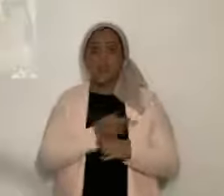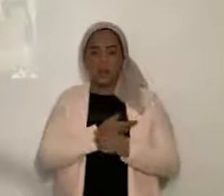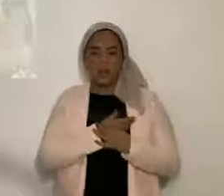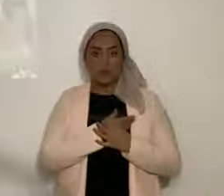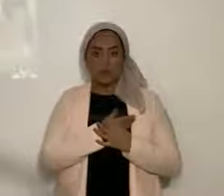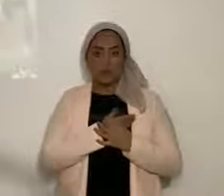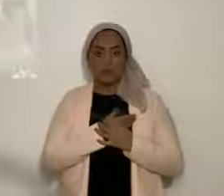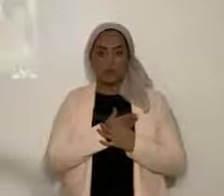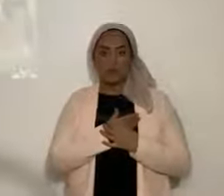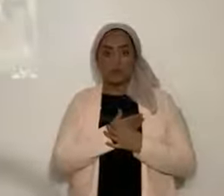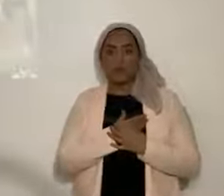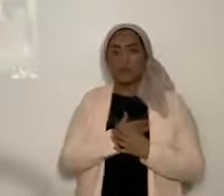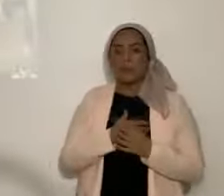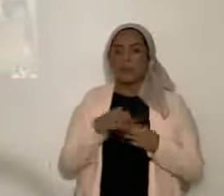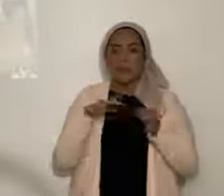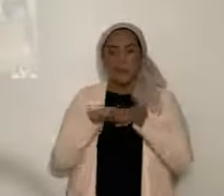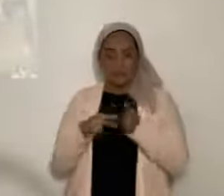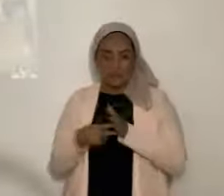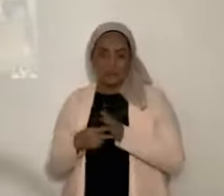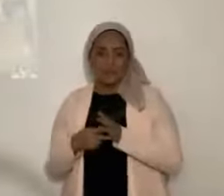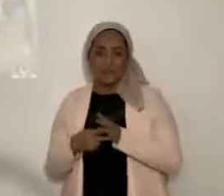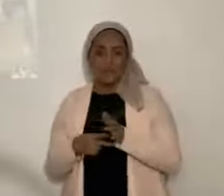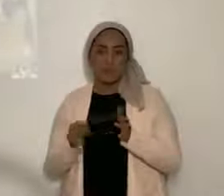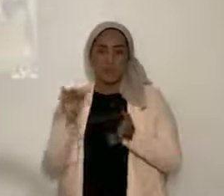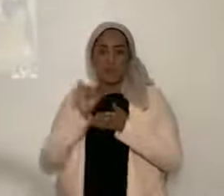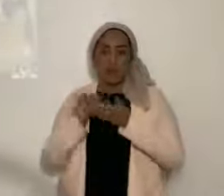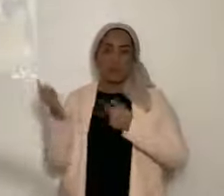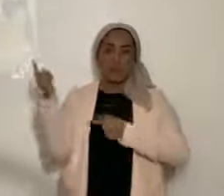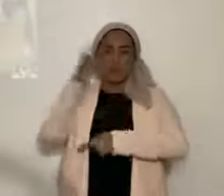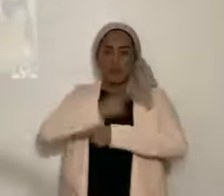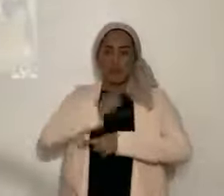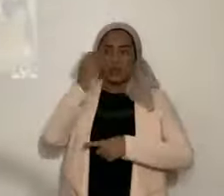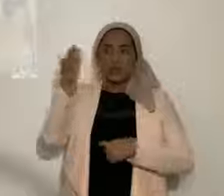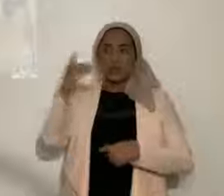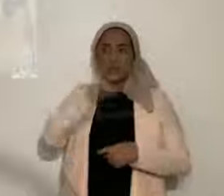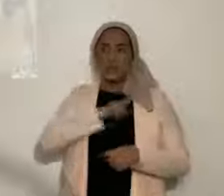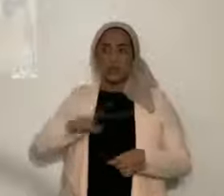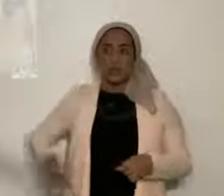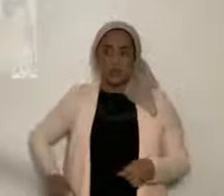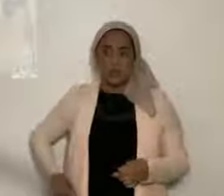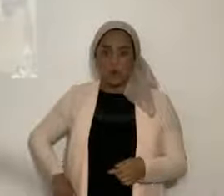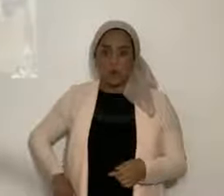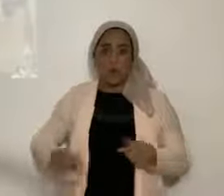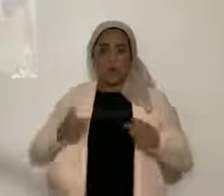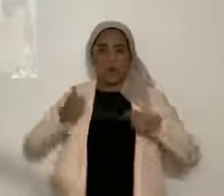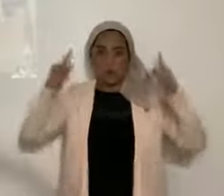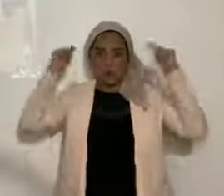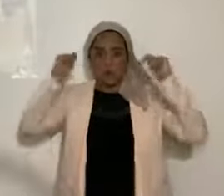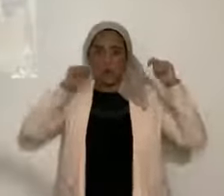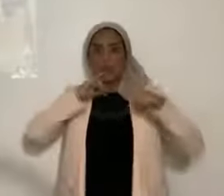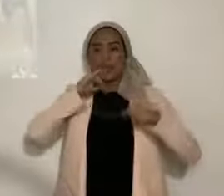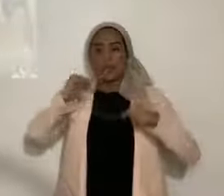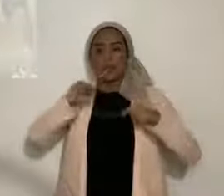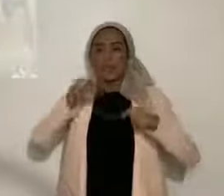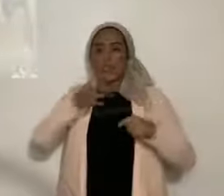nosotros, en el sentido de que el día del Señor, o sea, la tribulación, ha